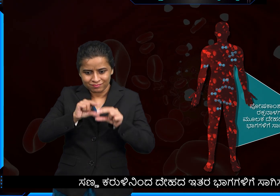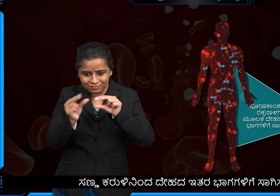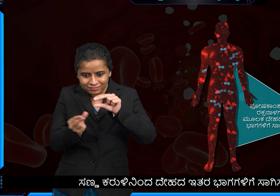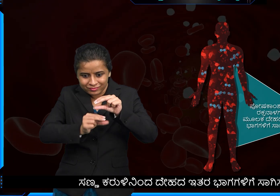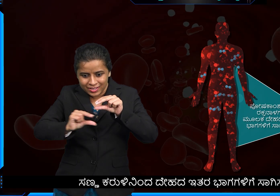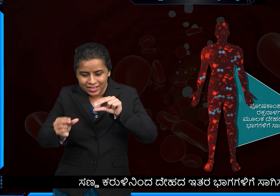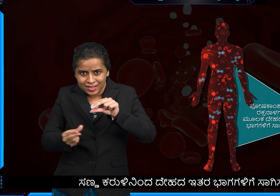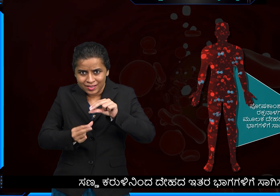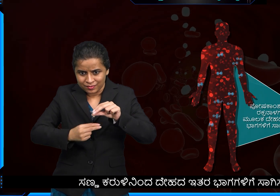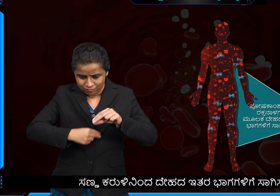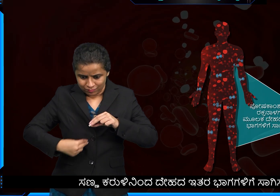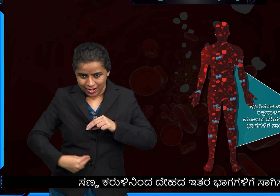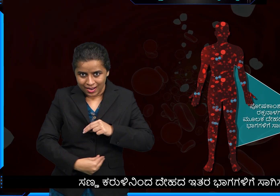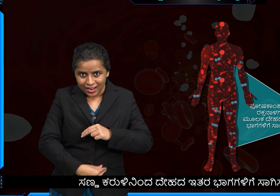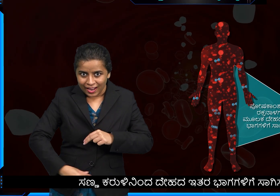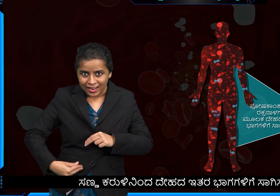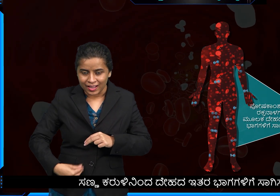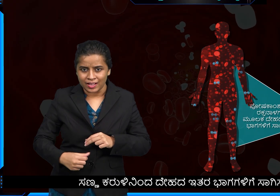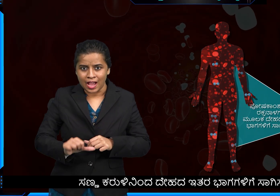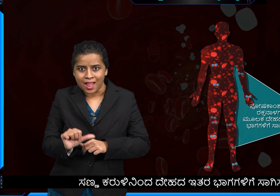ಭಾಗಗಳಿಗೆ ಸಾಗಿಸುತ್ತದೆ.